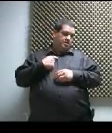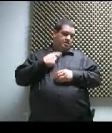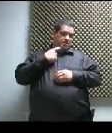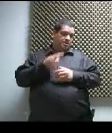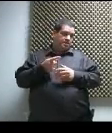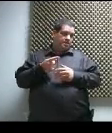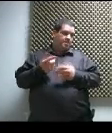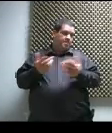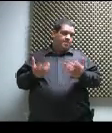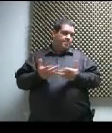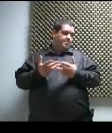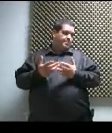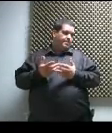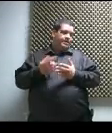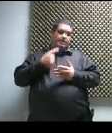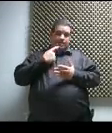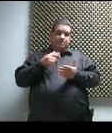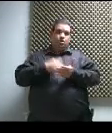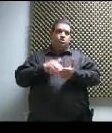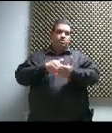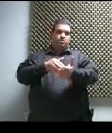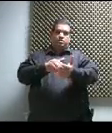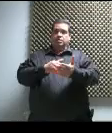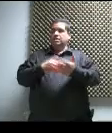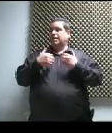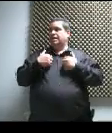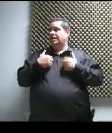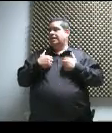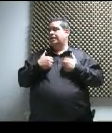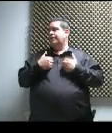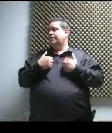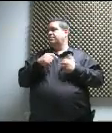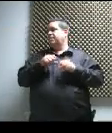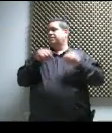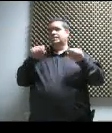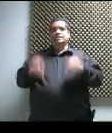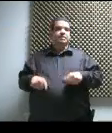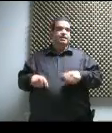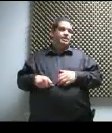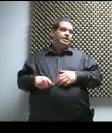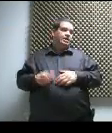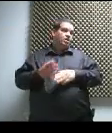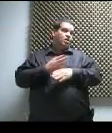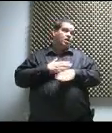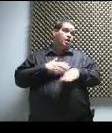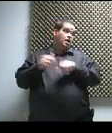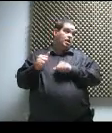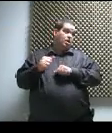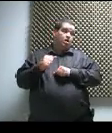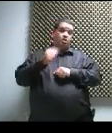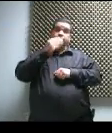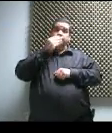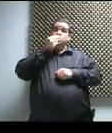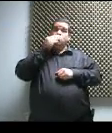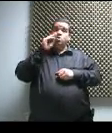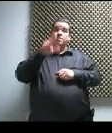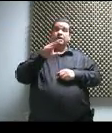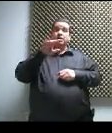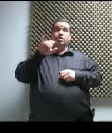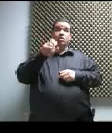para nosotros también tenerlo pendiente. Ok, Es el que tenemos para este sémetro. Excelente. Y antes de irnos, un besito a